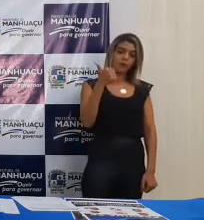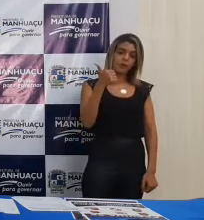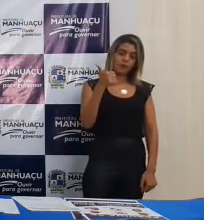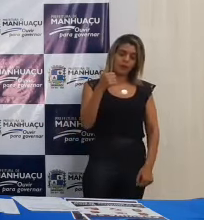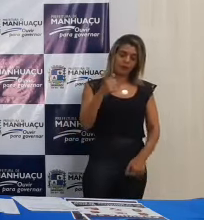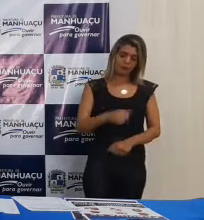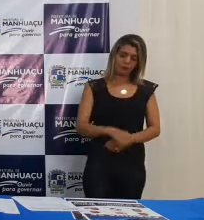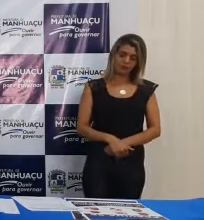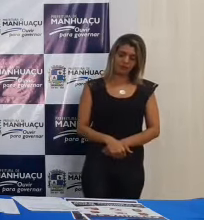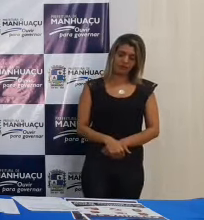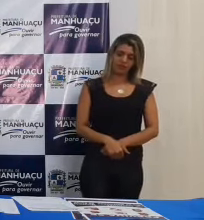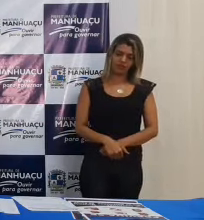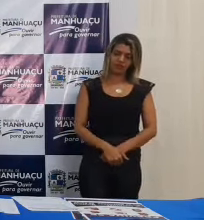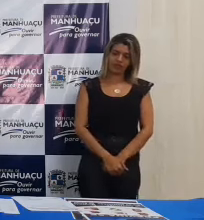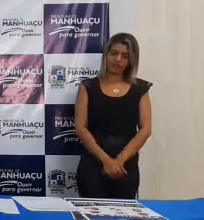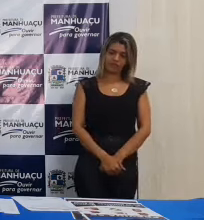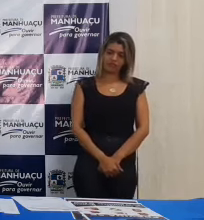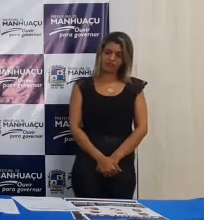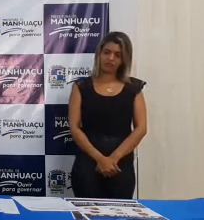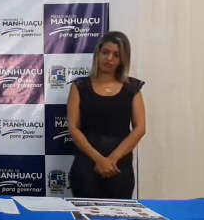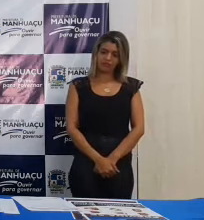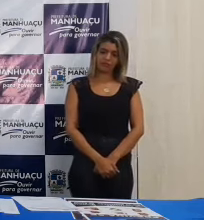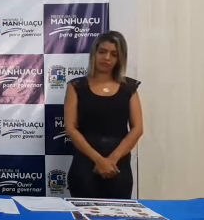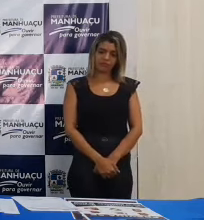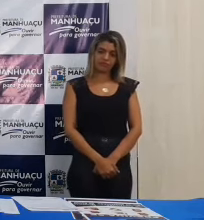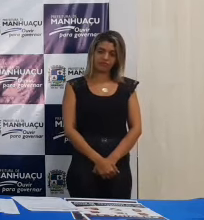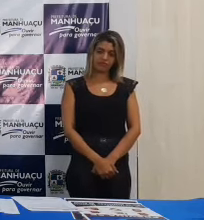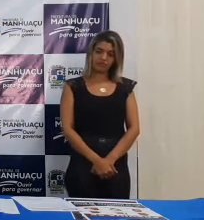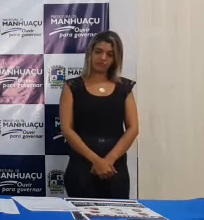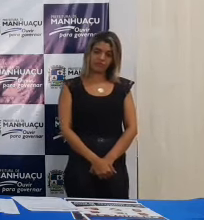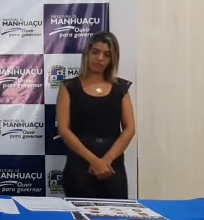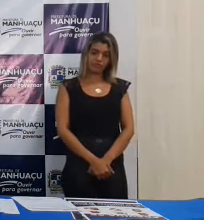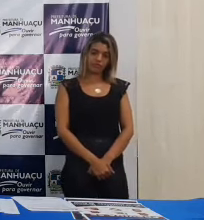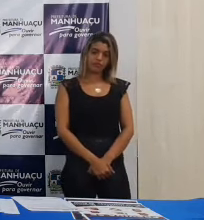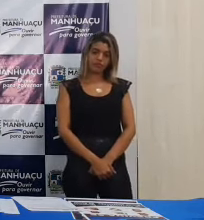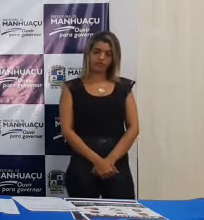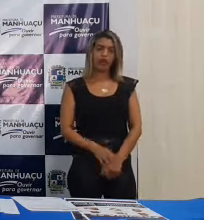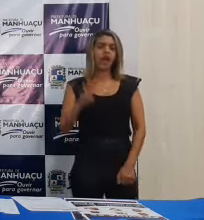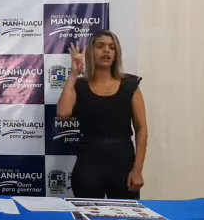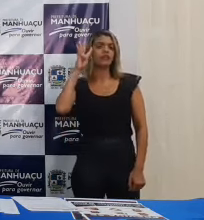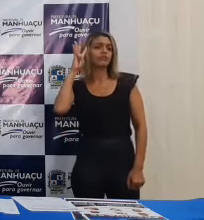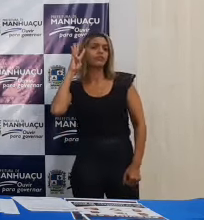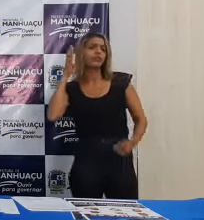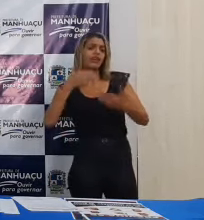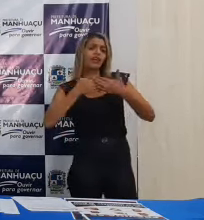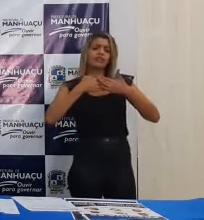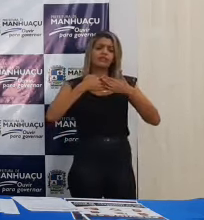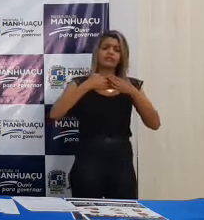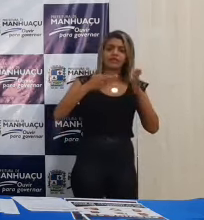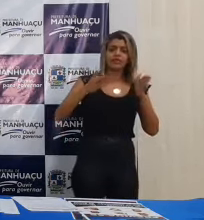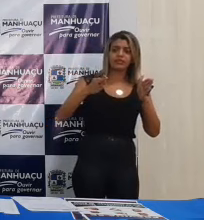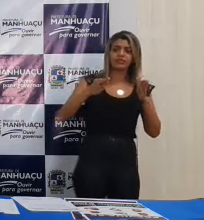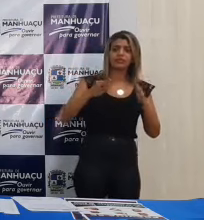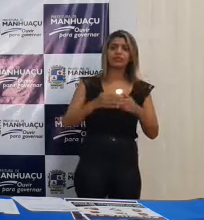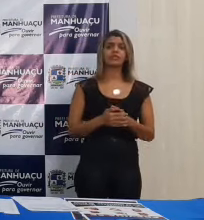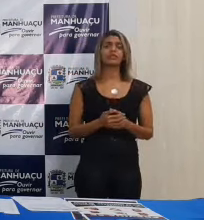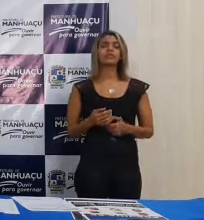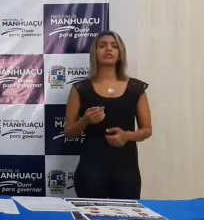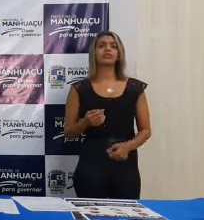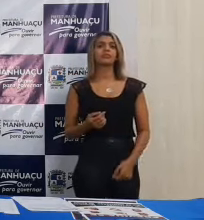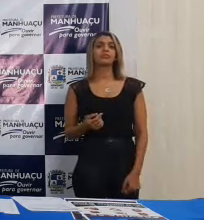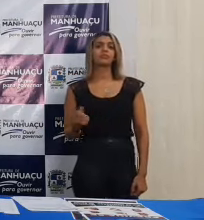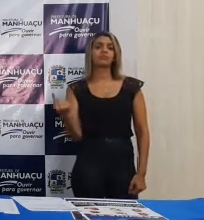é sobre esse projeto de reabertura a partir da próxima quarta-feira. E a gente, nesse